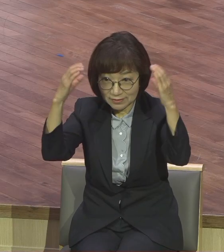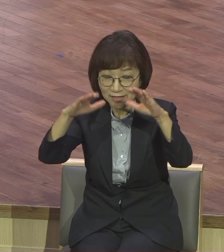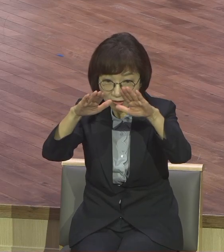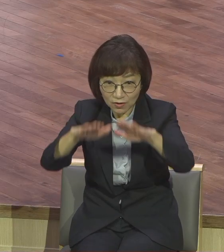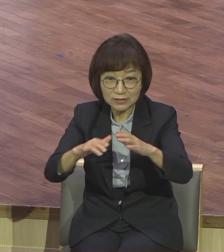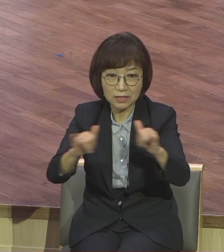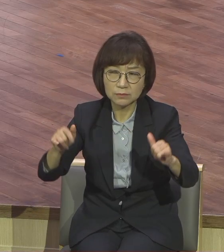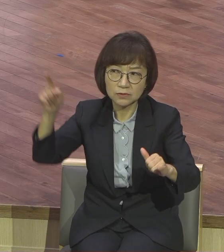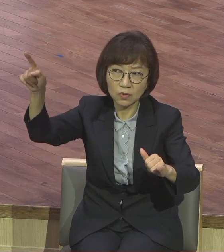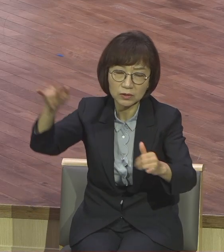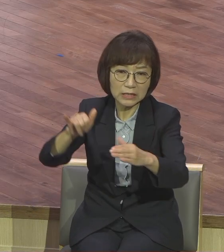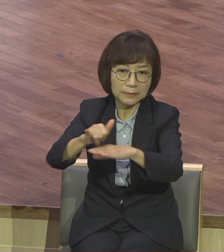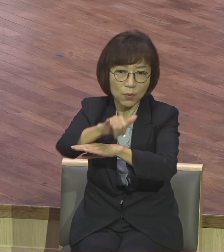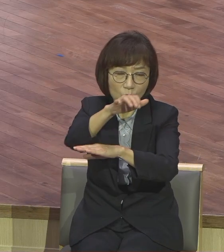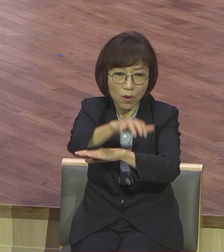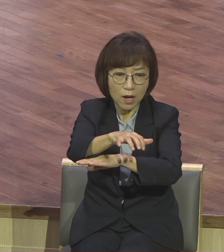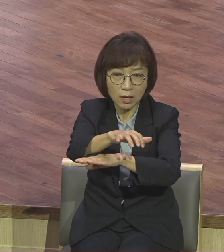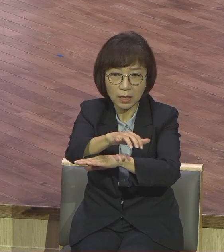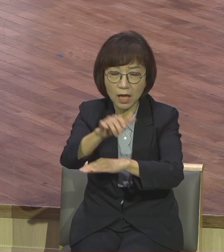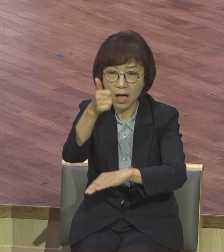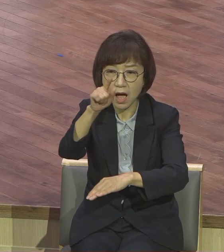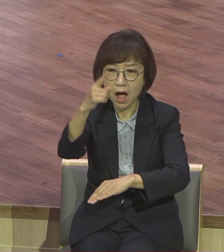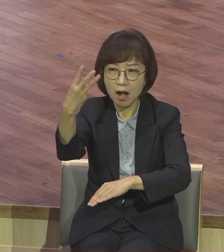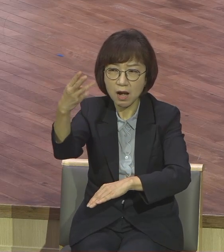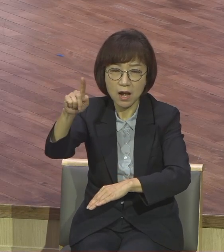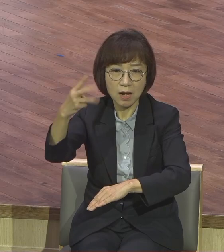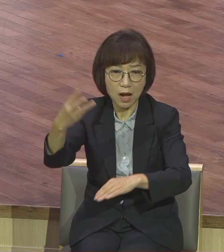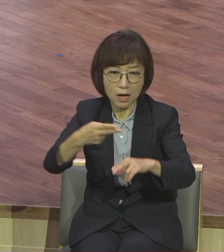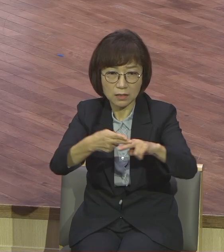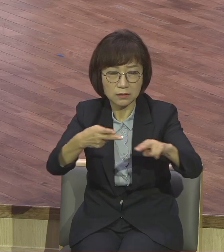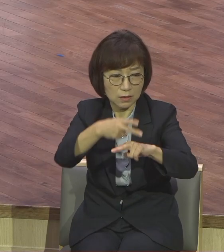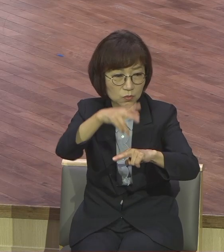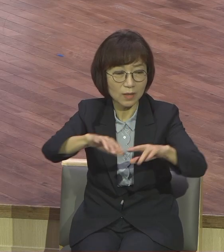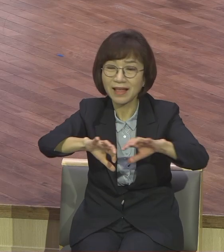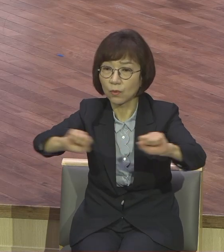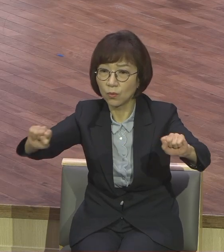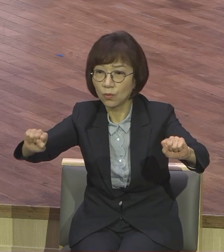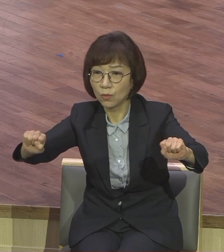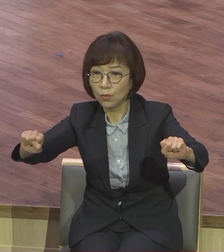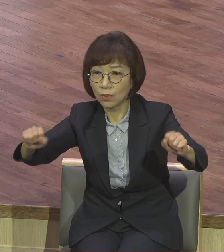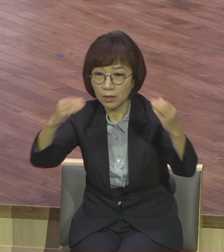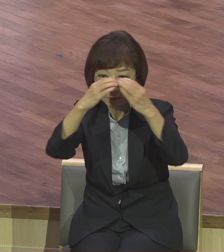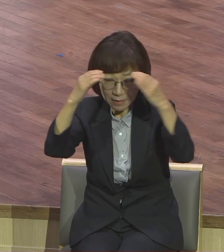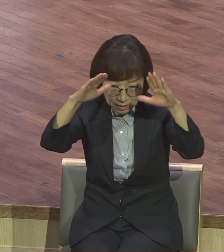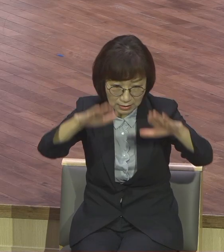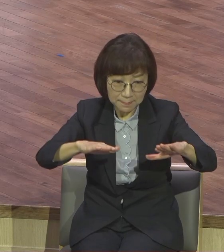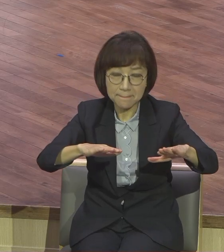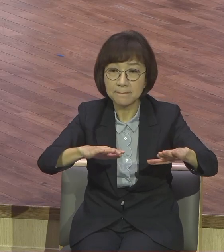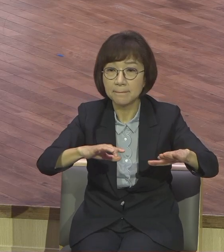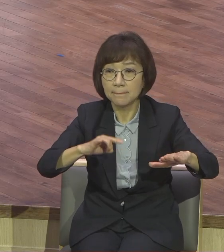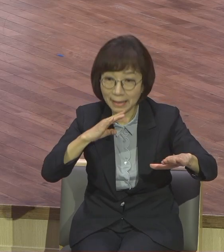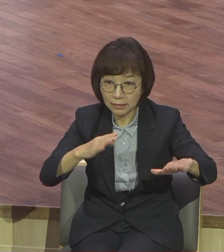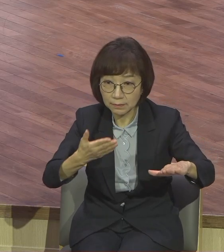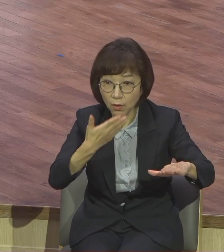김포 같은 데 할랄 식당이 따로 있어요. 할랄 식당, 그거는 모슬렘들이 허용한 음식만 먹는